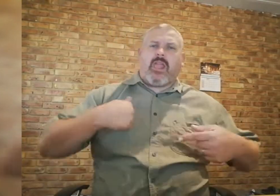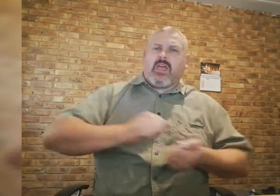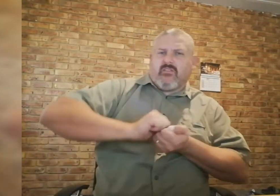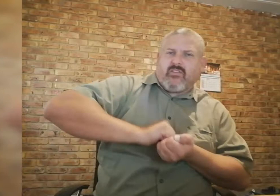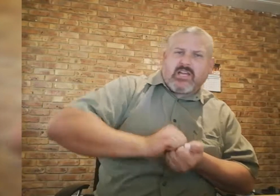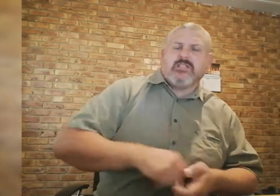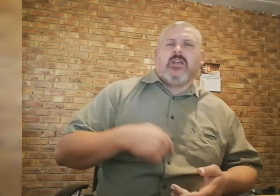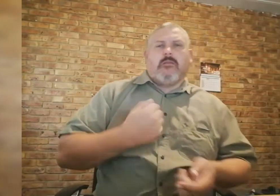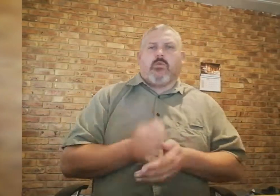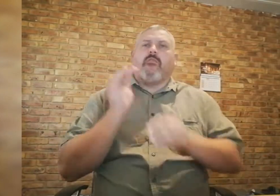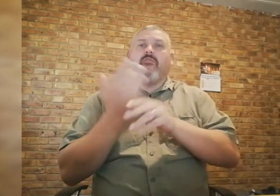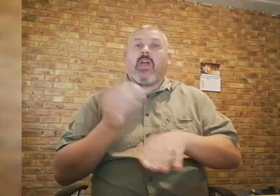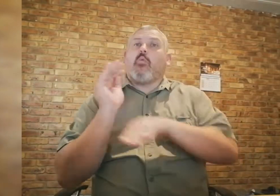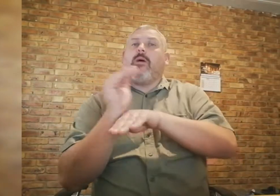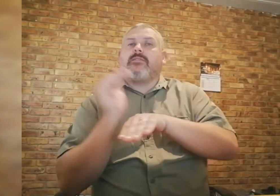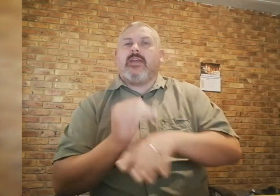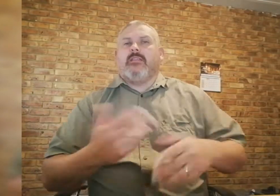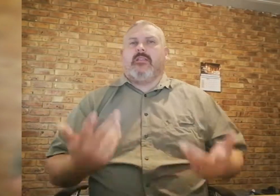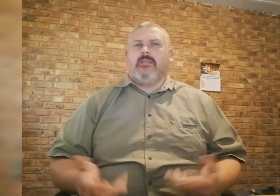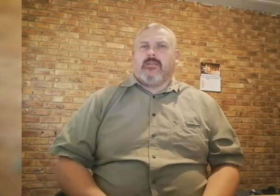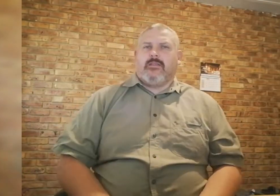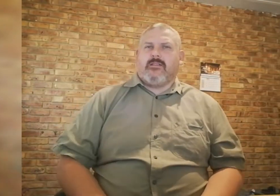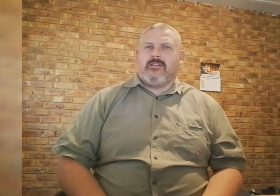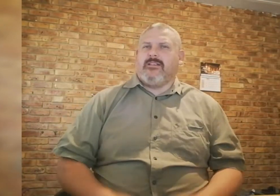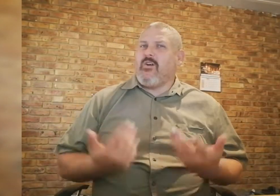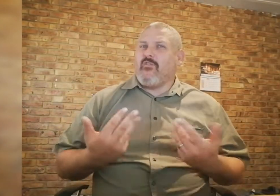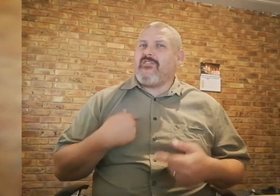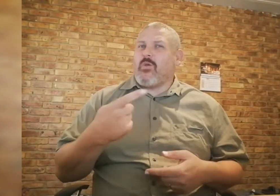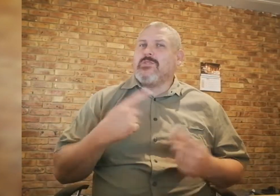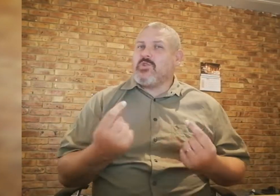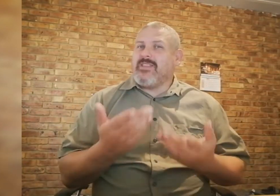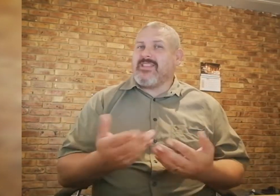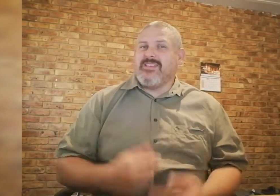weer maak, moet berg oortuid, van ons doen dit.